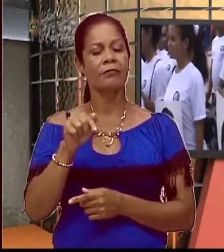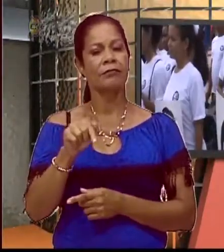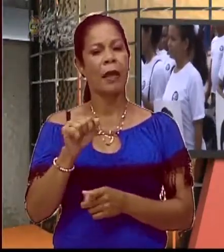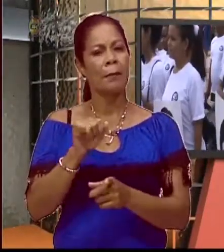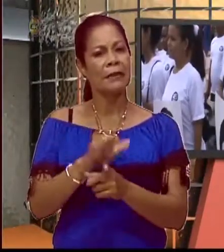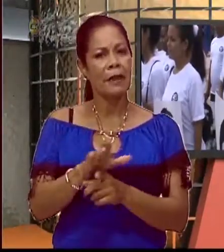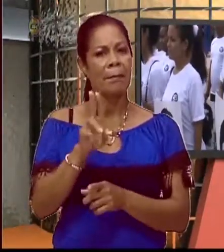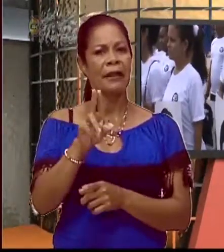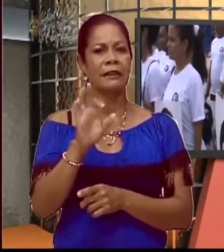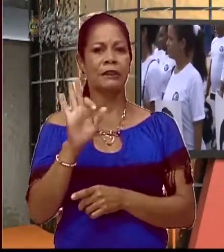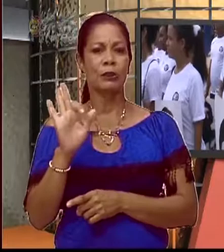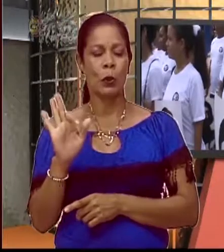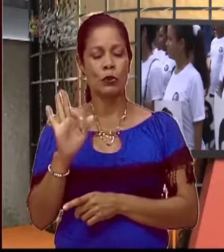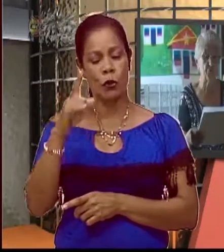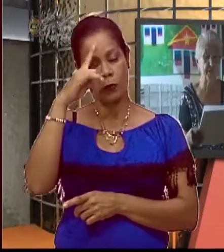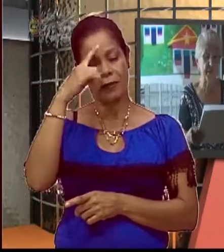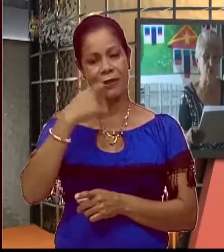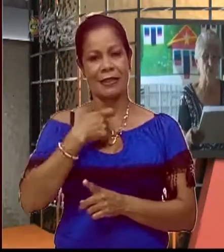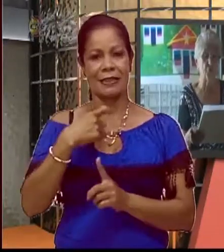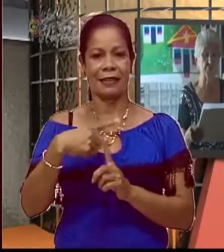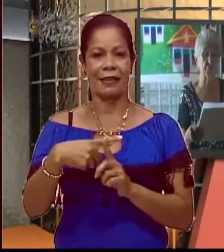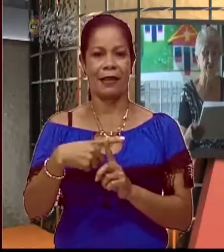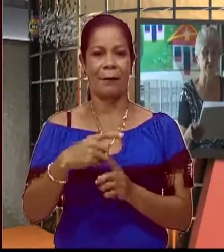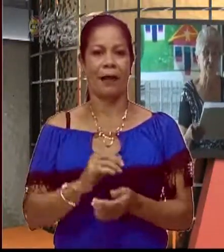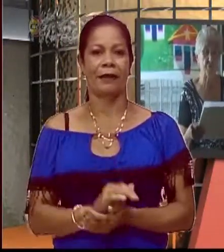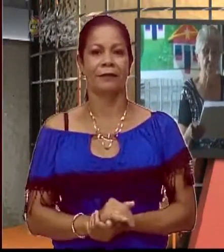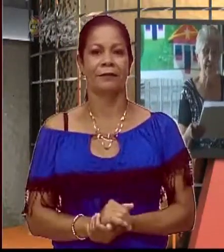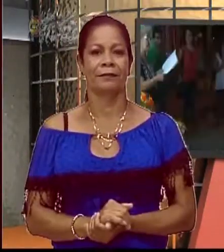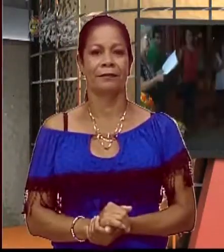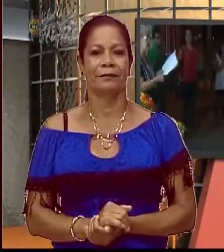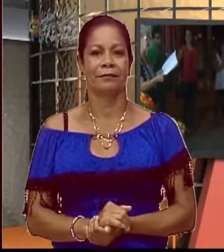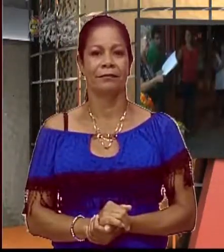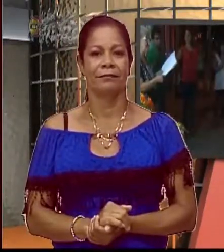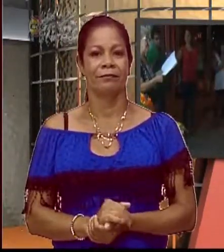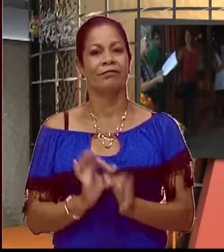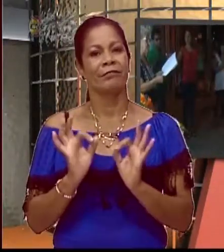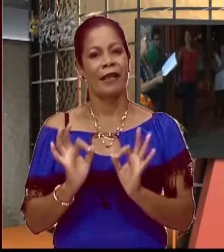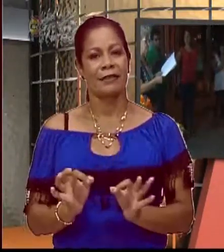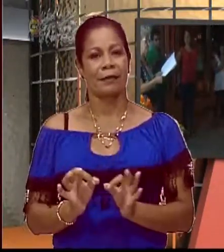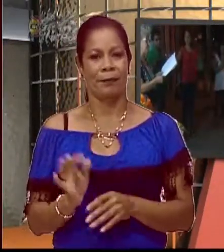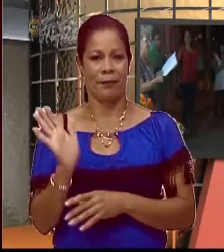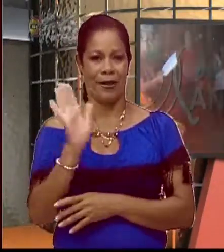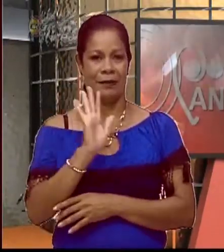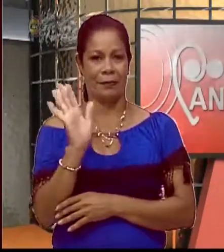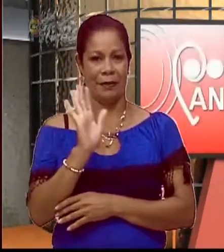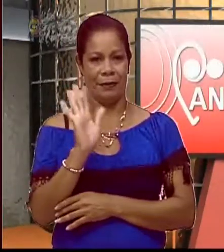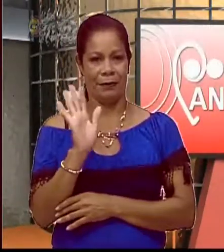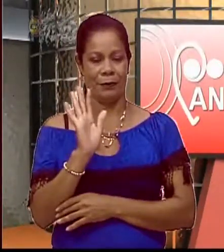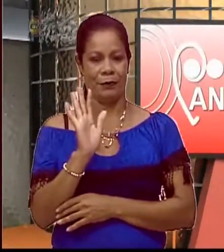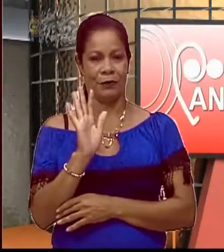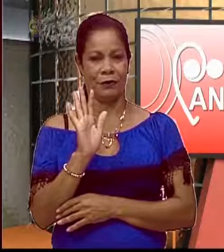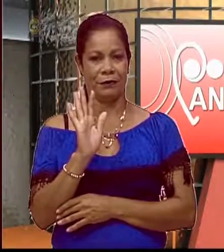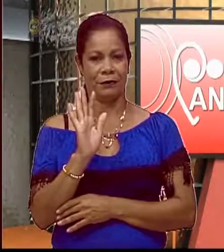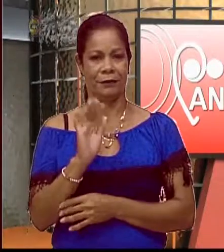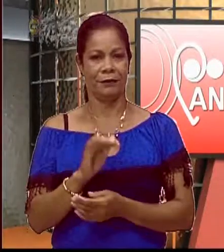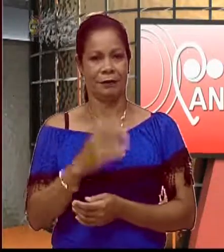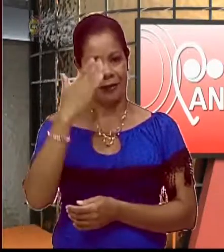próximo 28 de septiembre. Y así nos despedimos. Gracias por